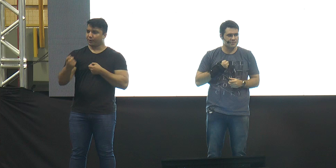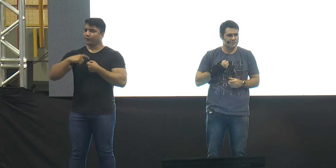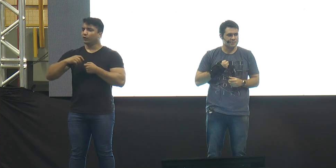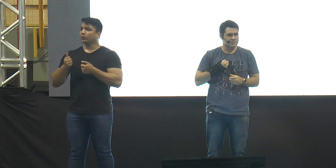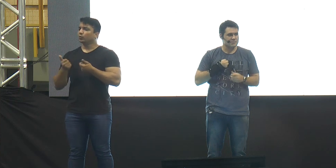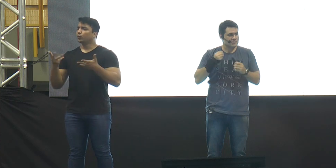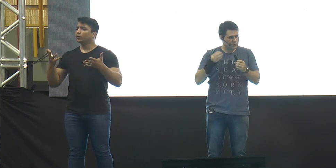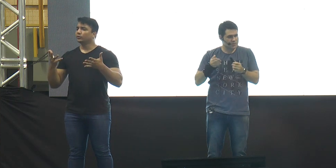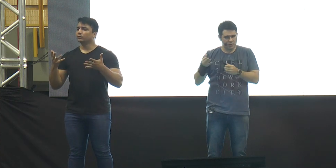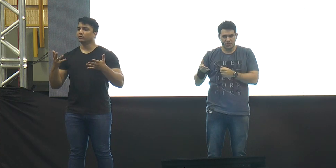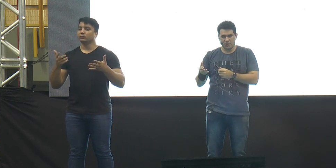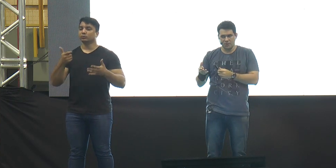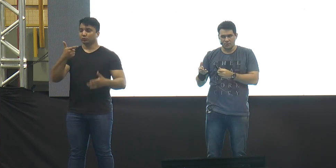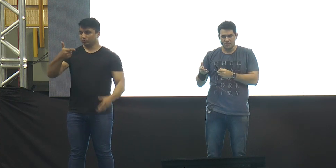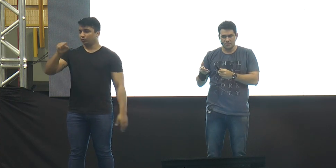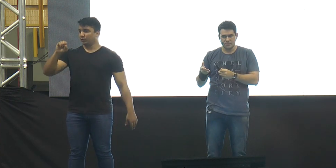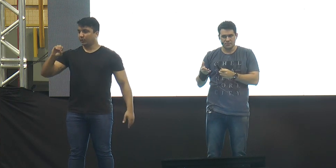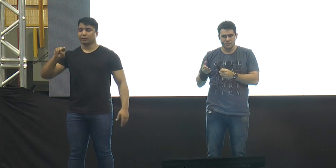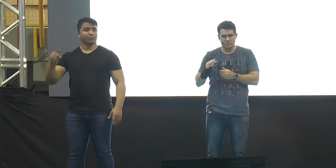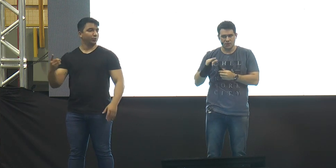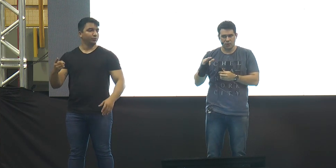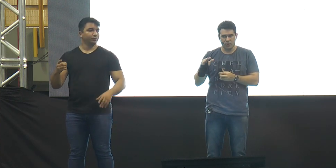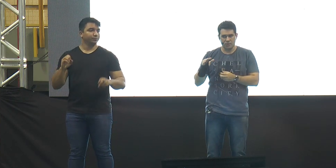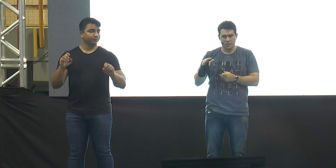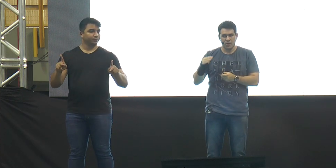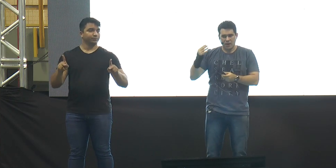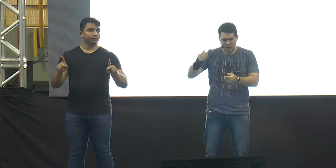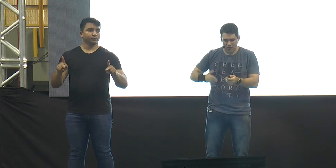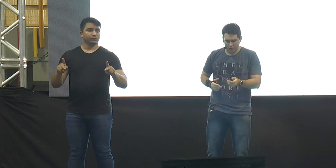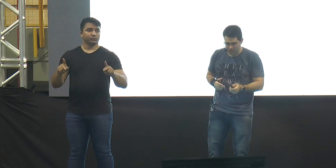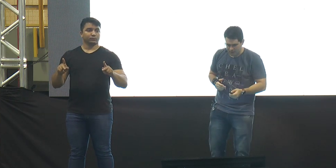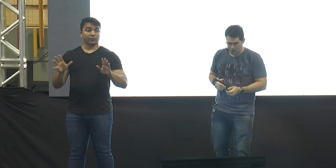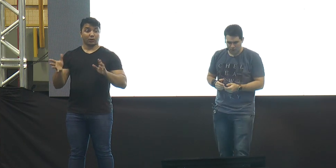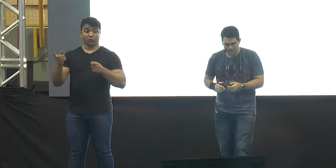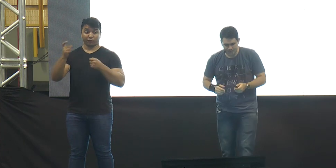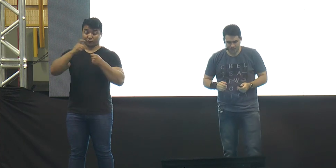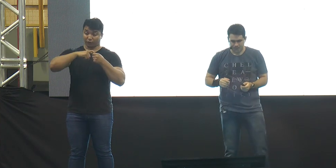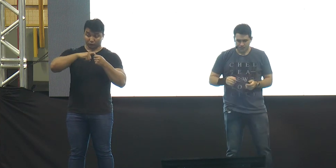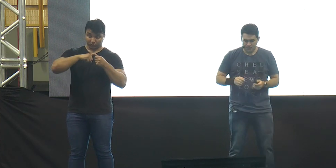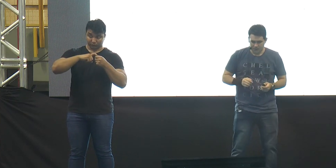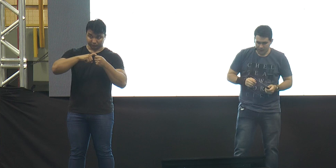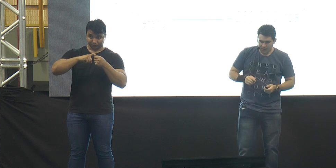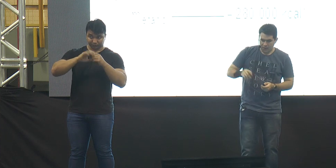energia? 280 mil. Tranquilo? Agora voltando, ó.